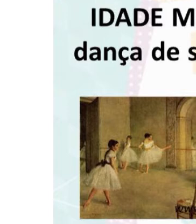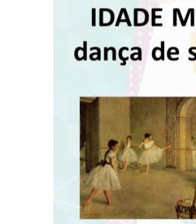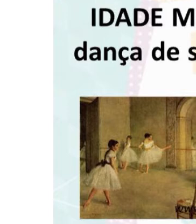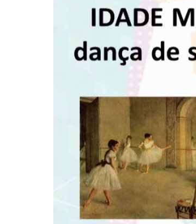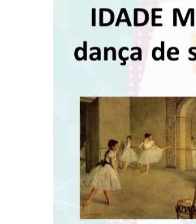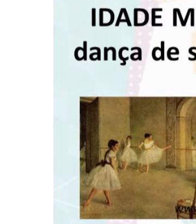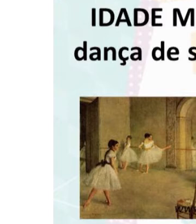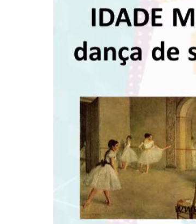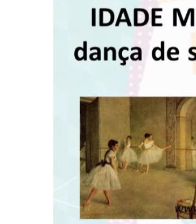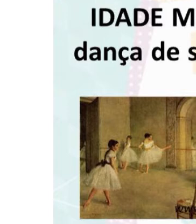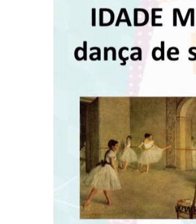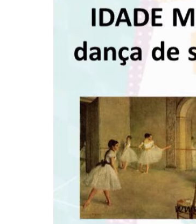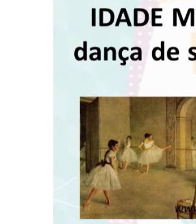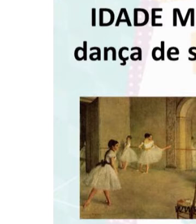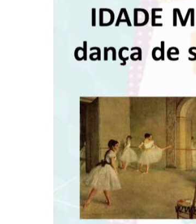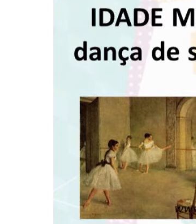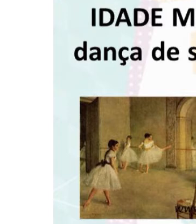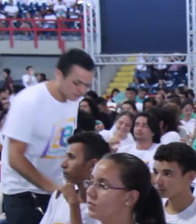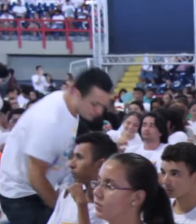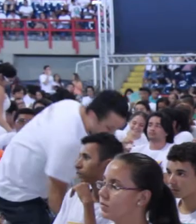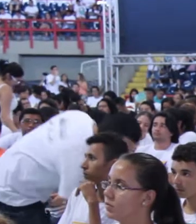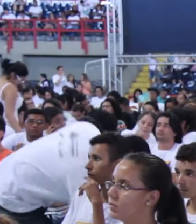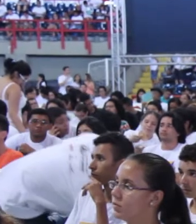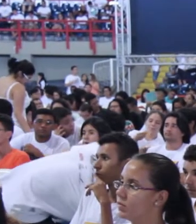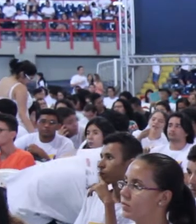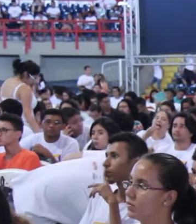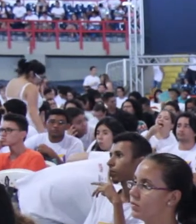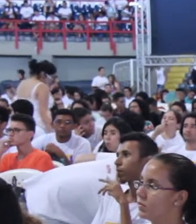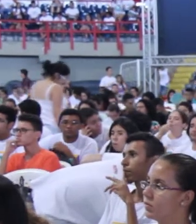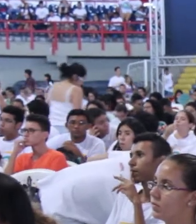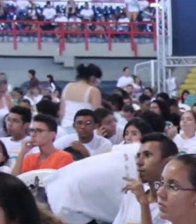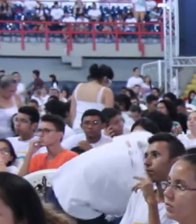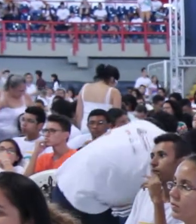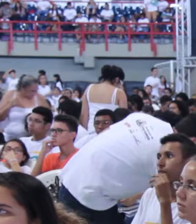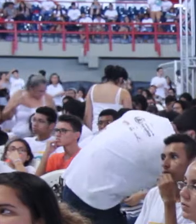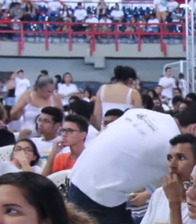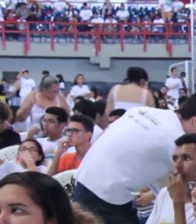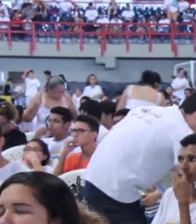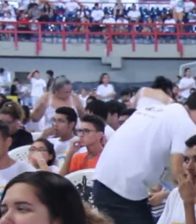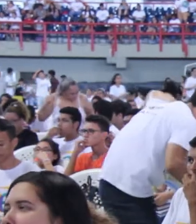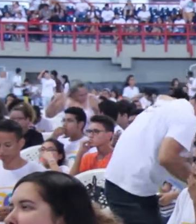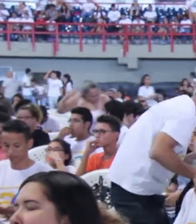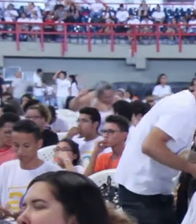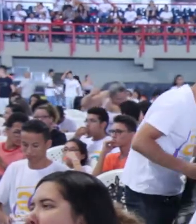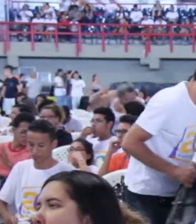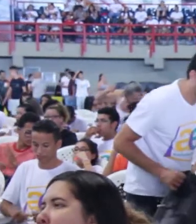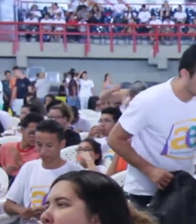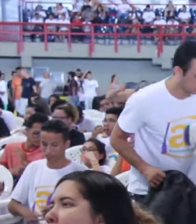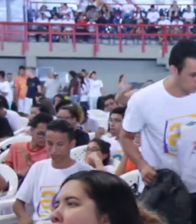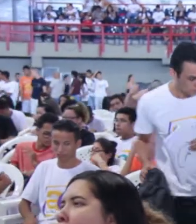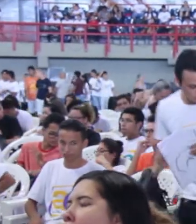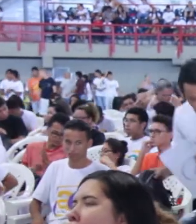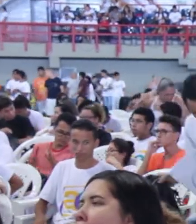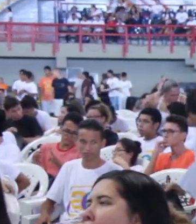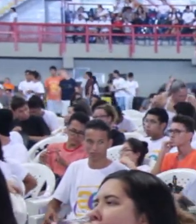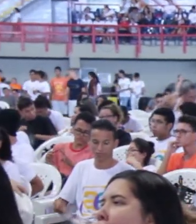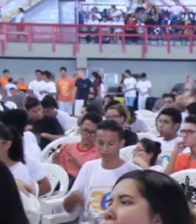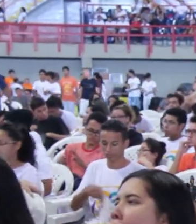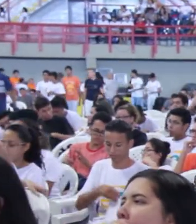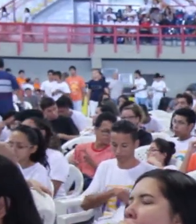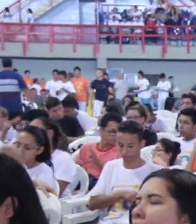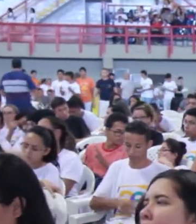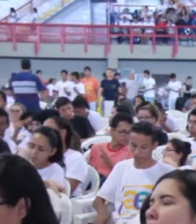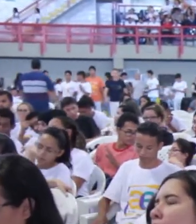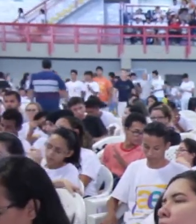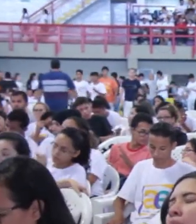posses. O que ele vai fazer? Ele vai para a academia. Ele bota a filha para fazer um balé, ele vai participar, vai praticar um esporte.